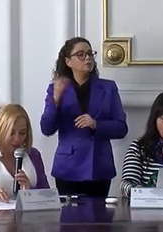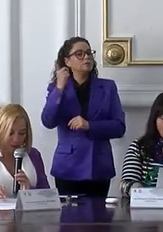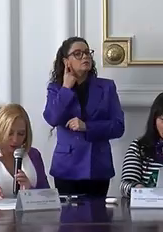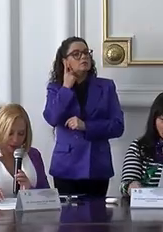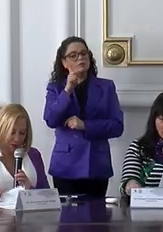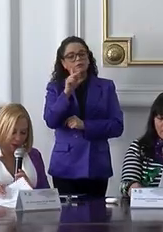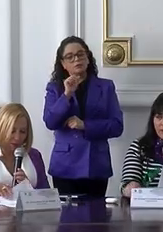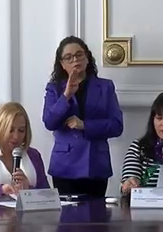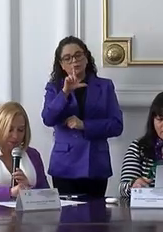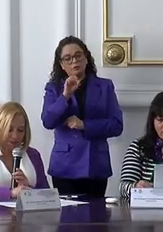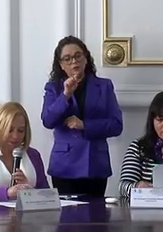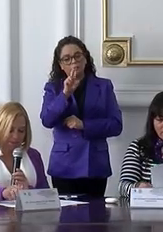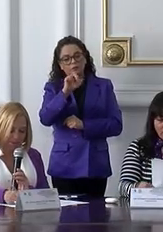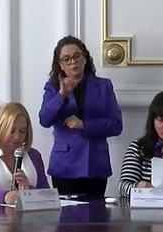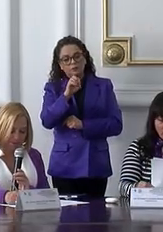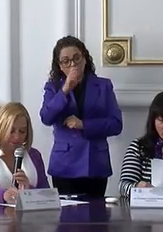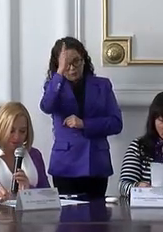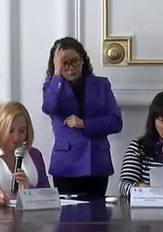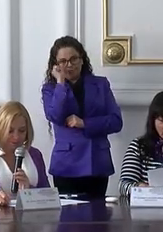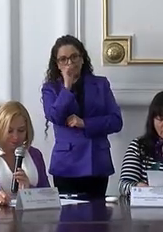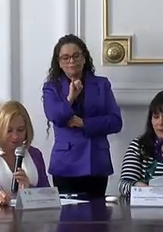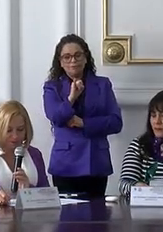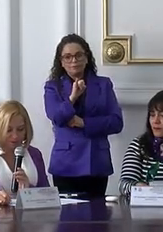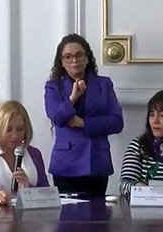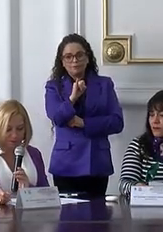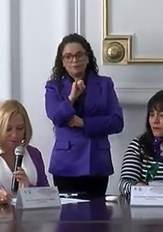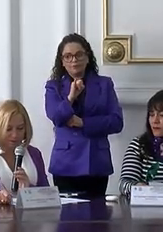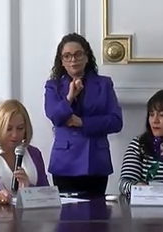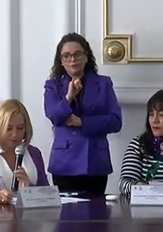Diputado Pablo Trejo. Pablo Trejo, a favor.